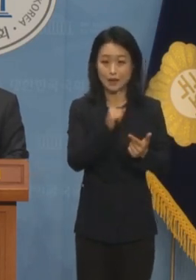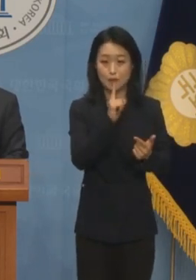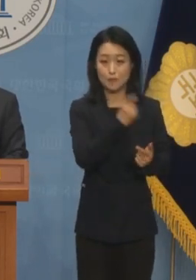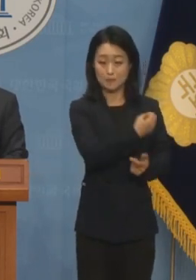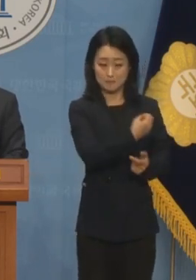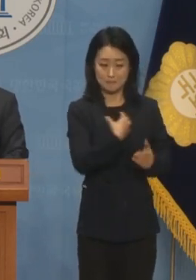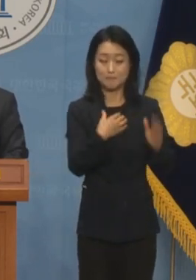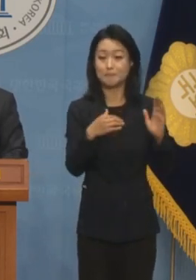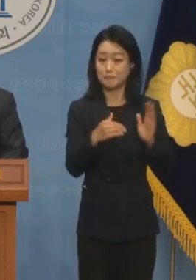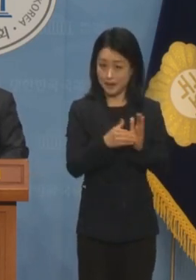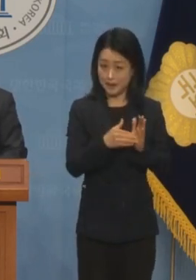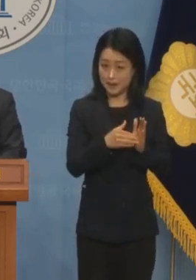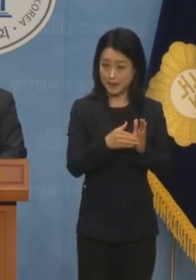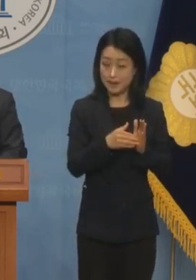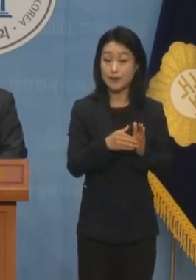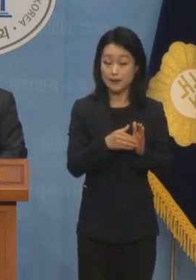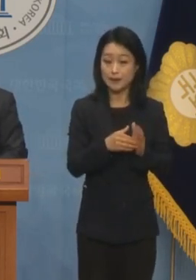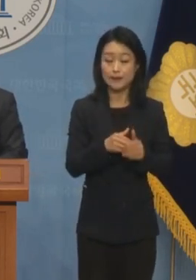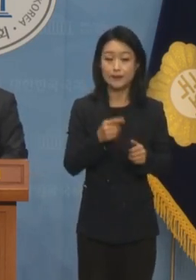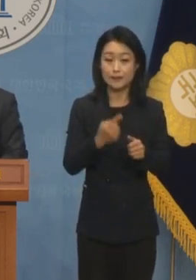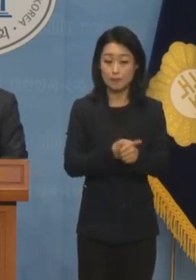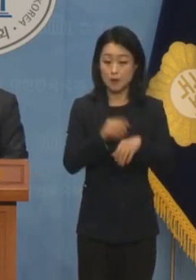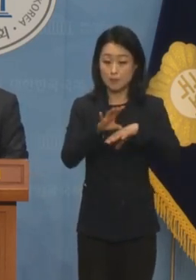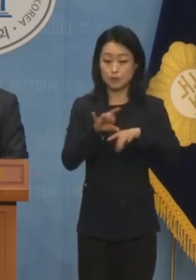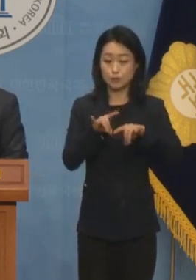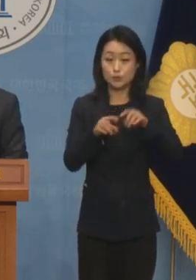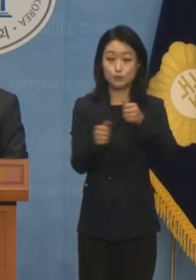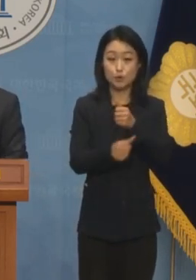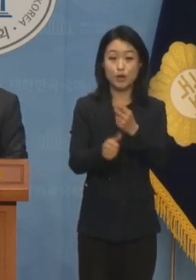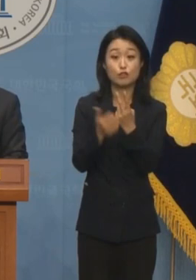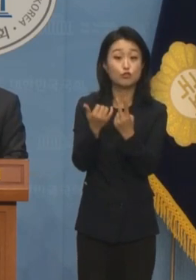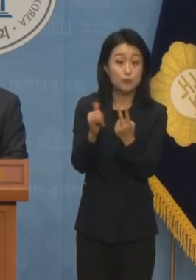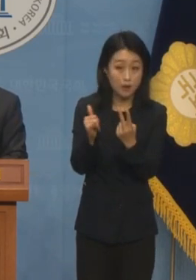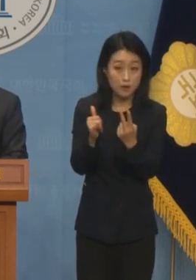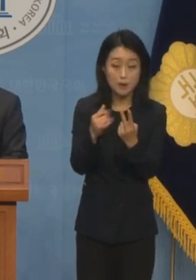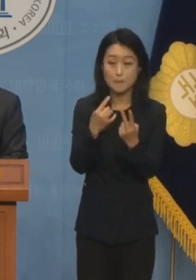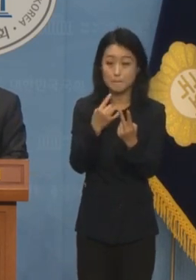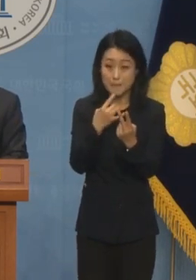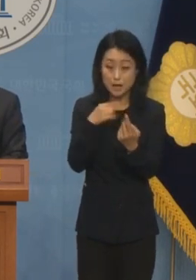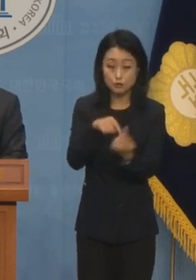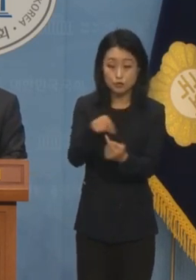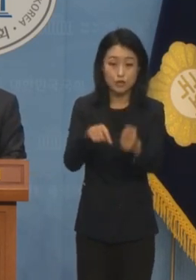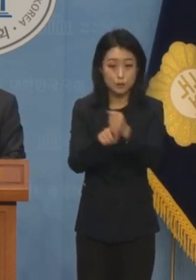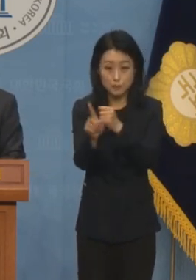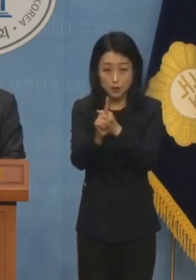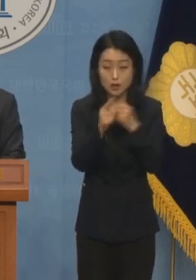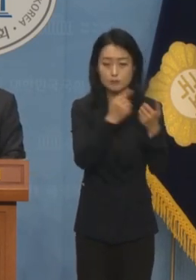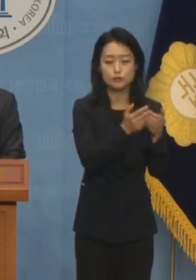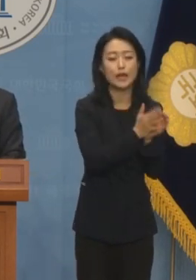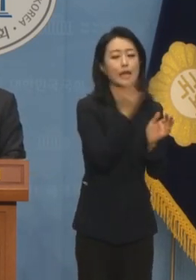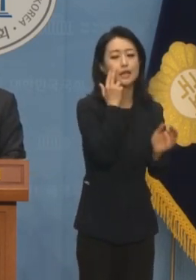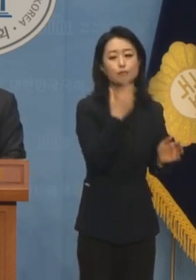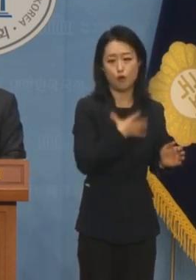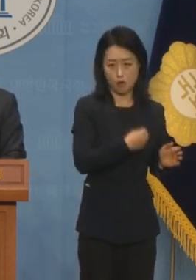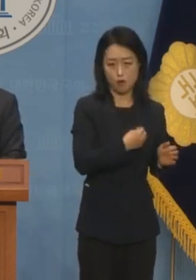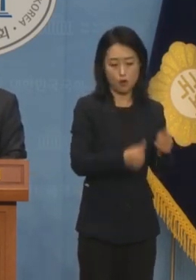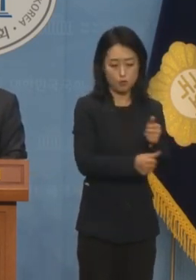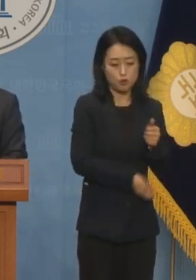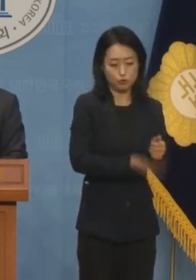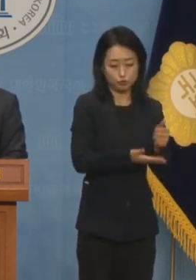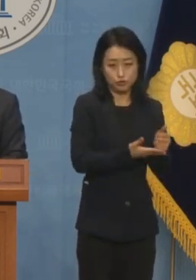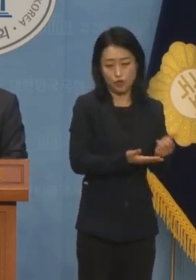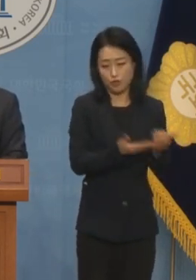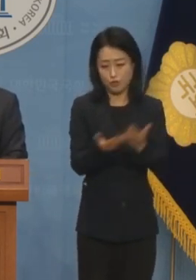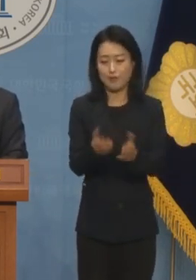있습니다. 이로써 방통위 2인 체제가 유지된 것은 민주당이 고의적으로 방통위원 추천을